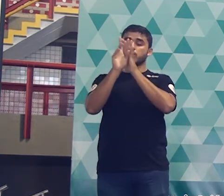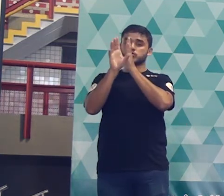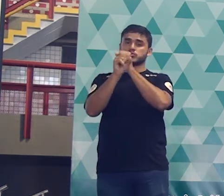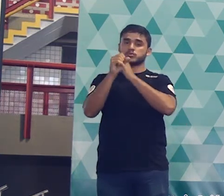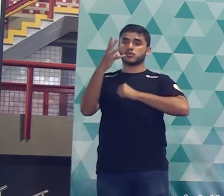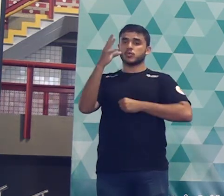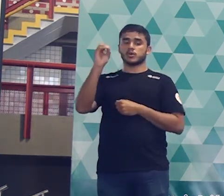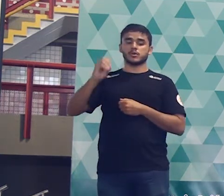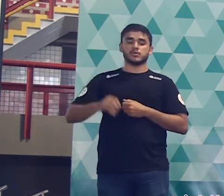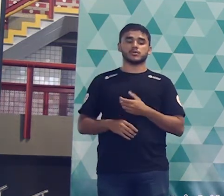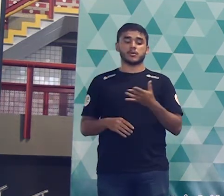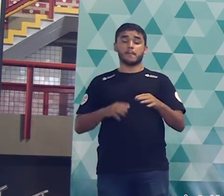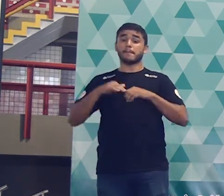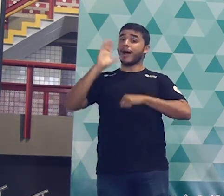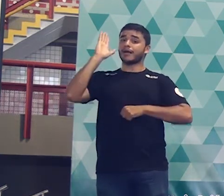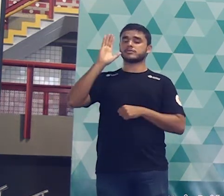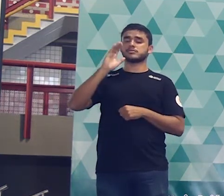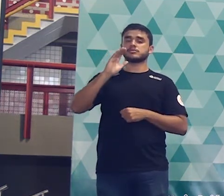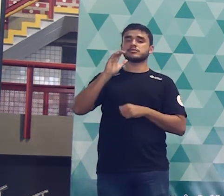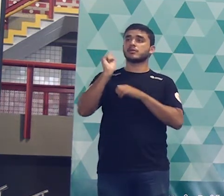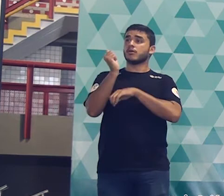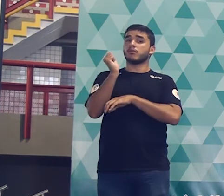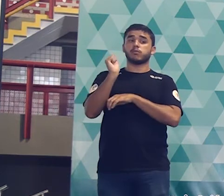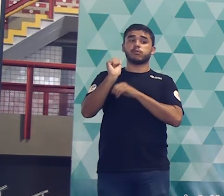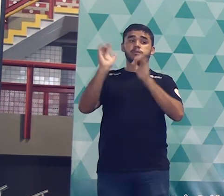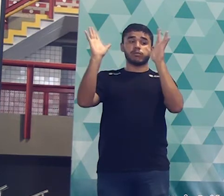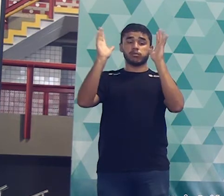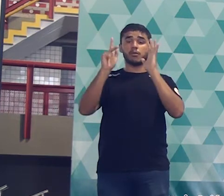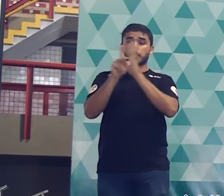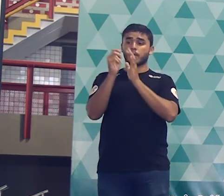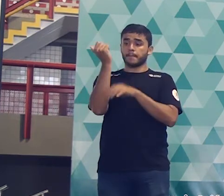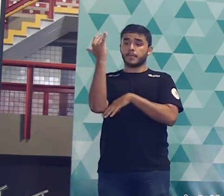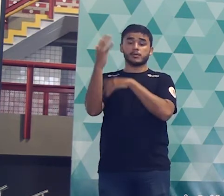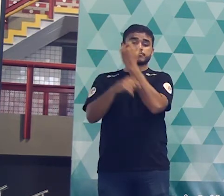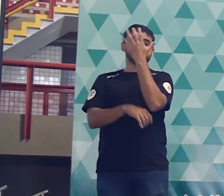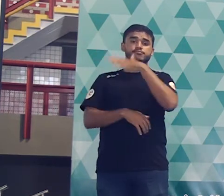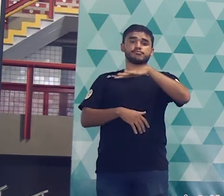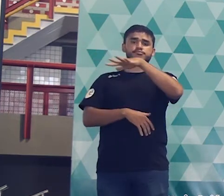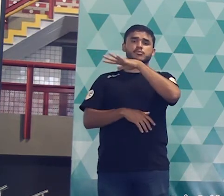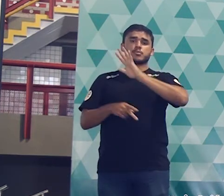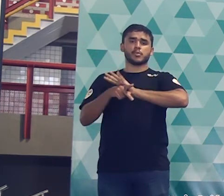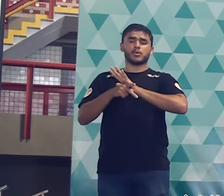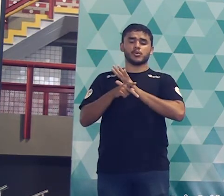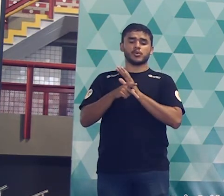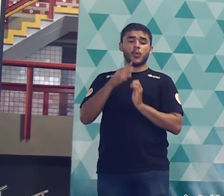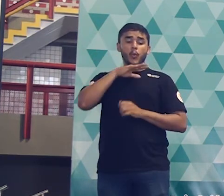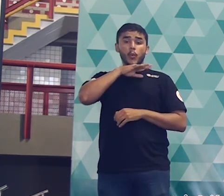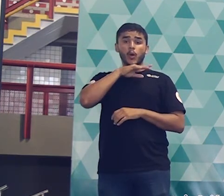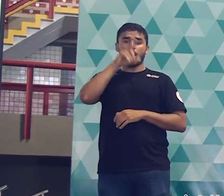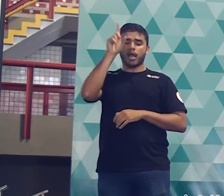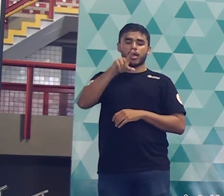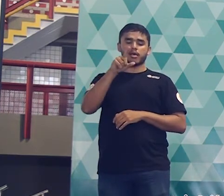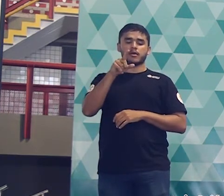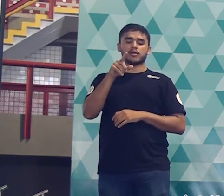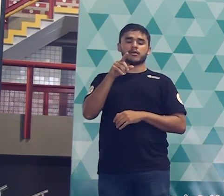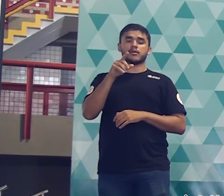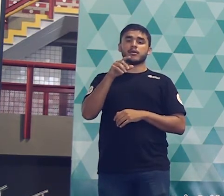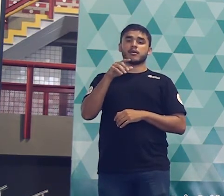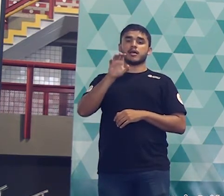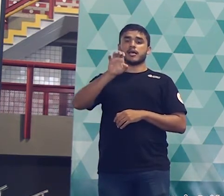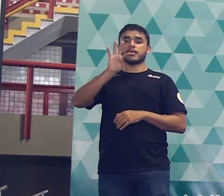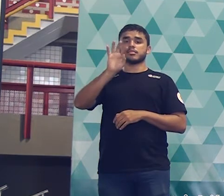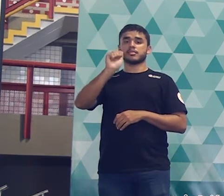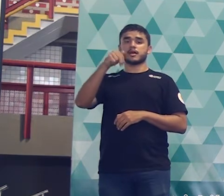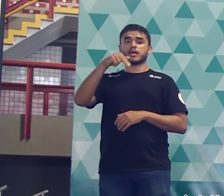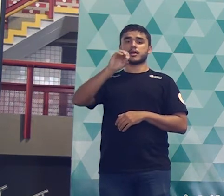poluente? O etanol, porque liberou quantos mols de CO2? 8. Se liberou 8 mols de